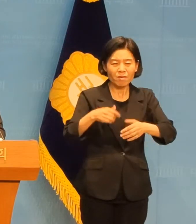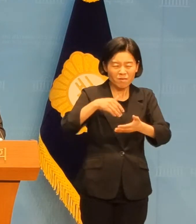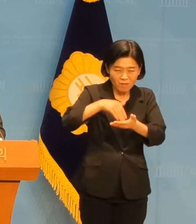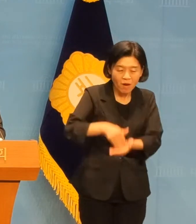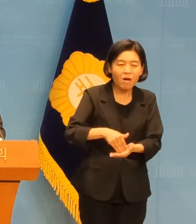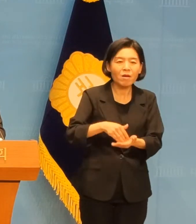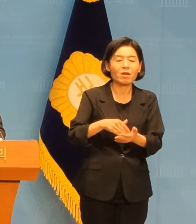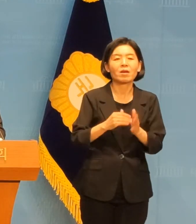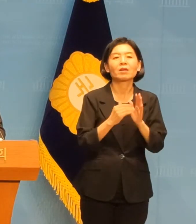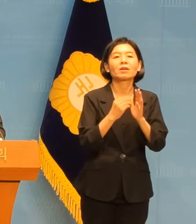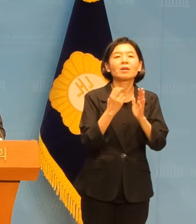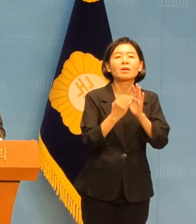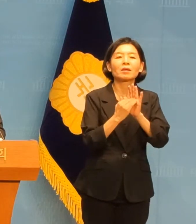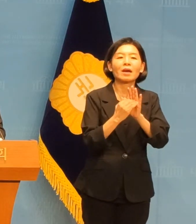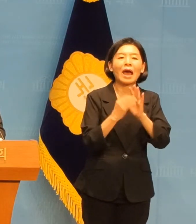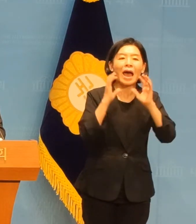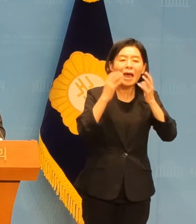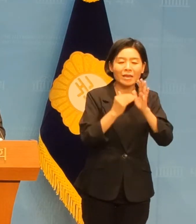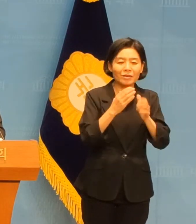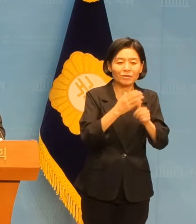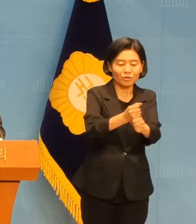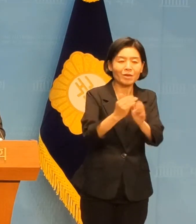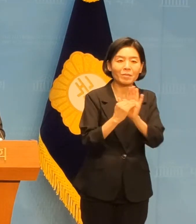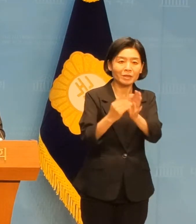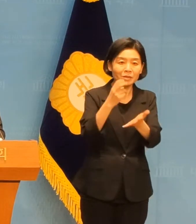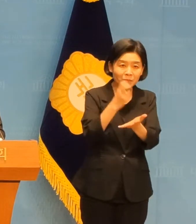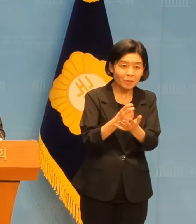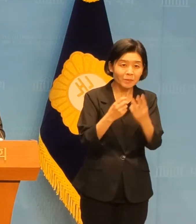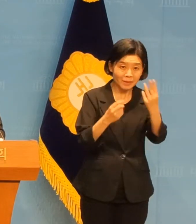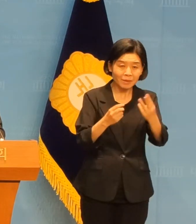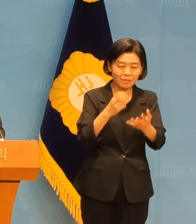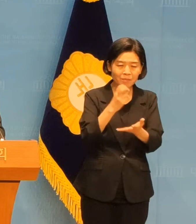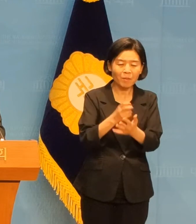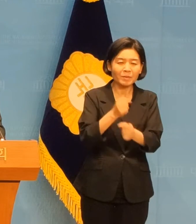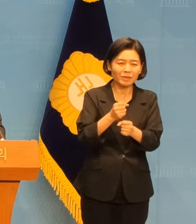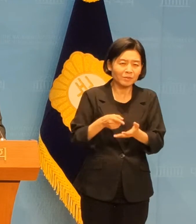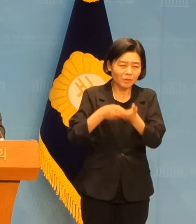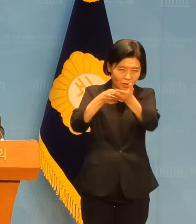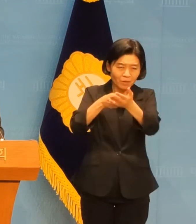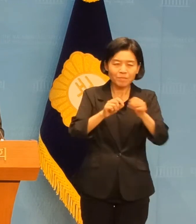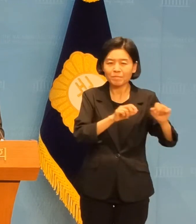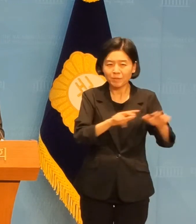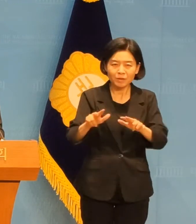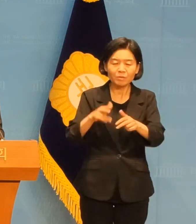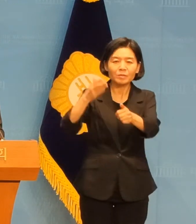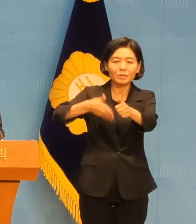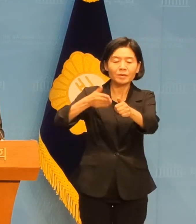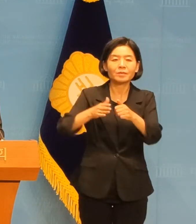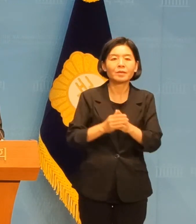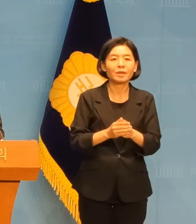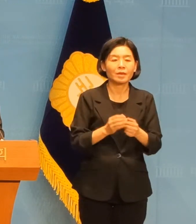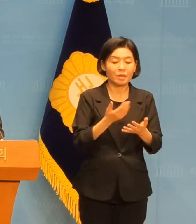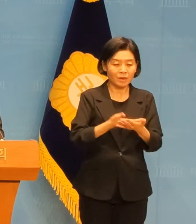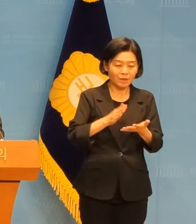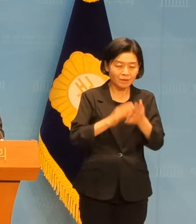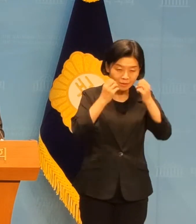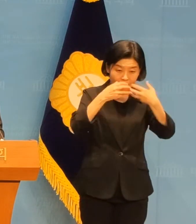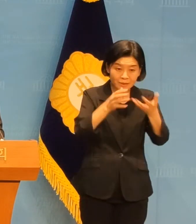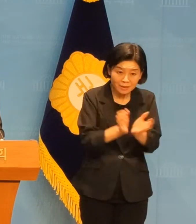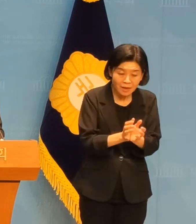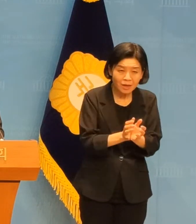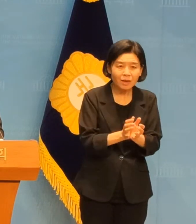방지 3법을 당장 상정하시기 바랍니다. 개혁신당은 권력